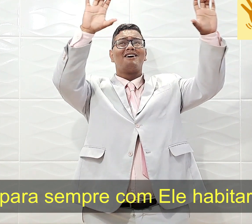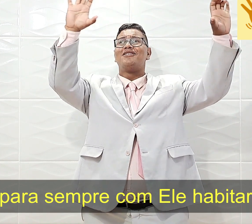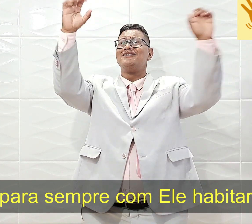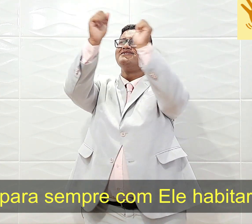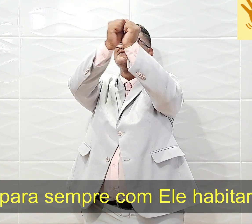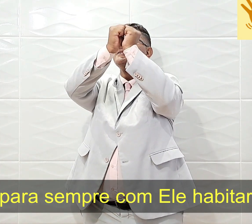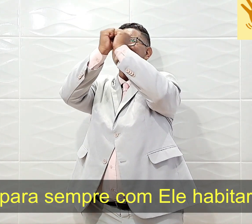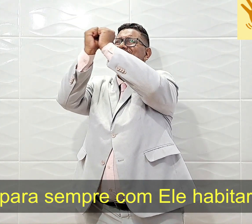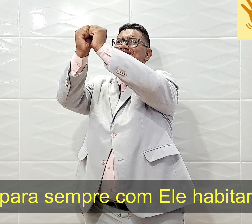Habitar